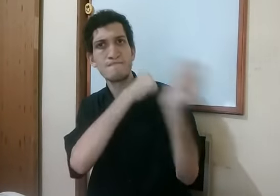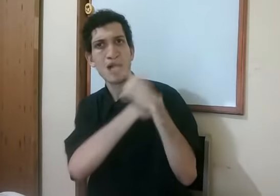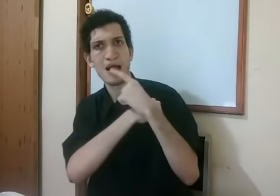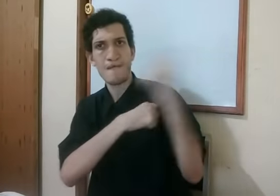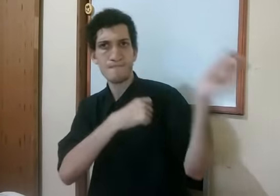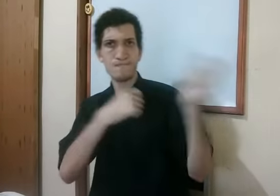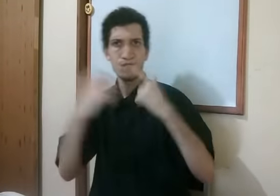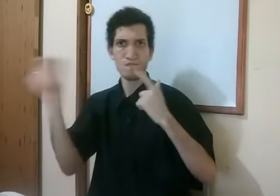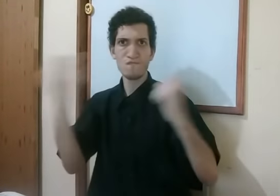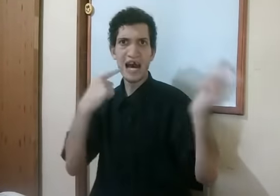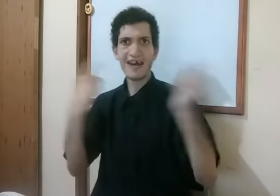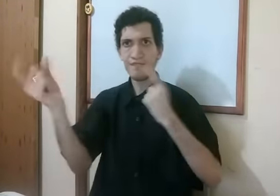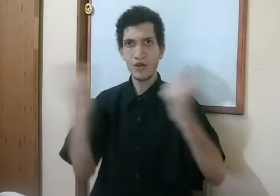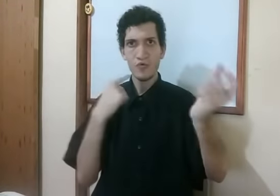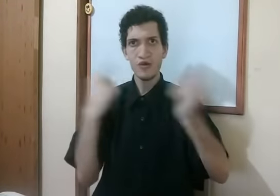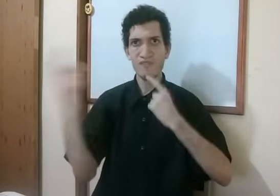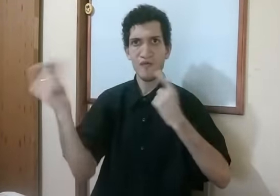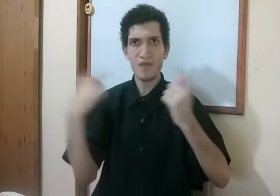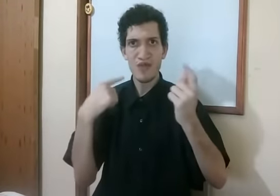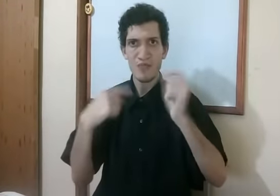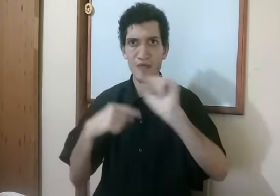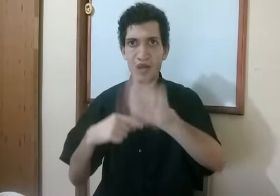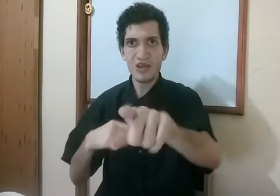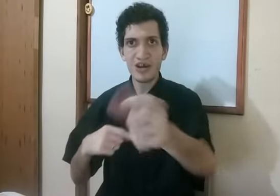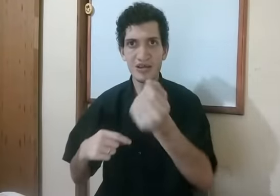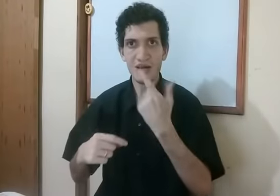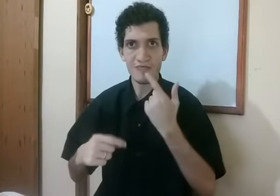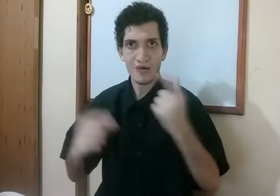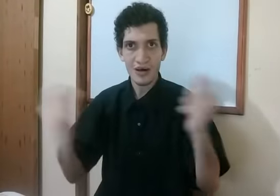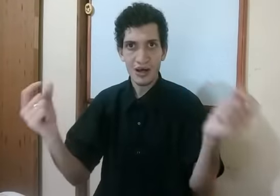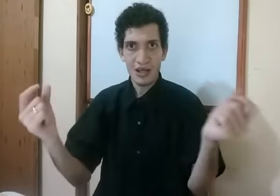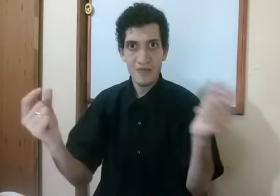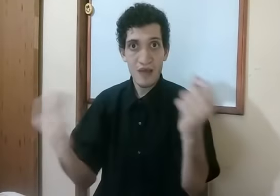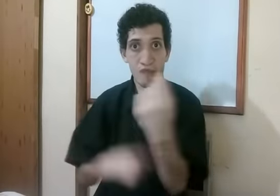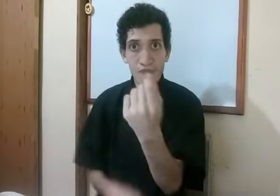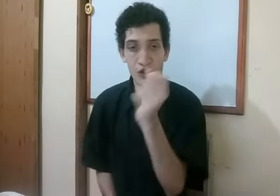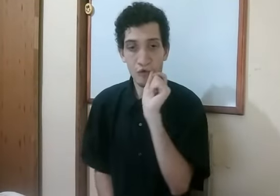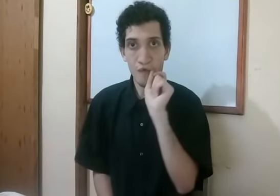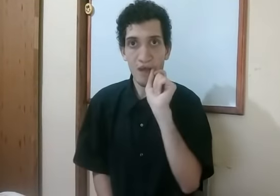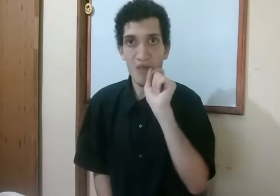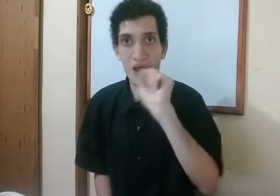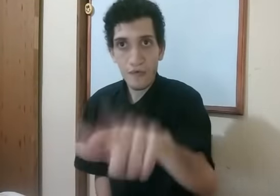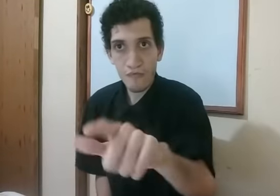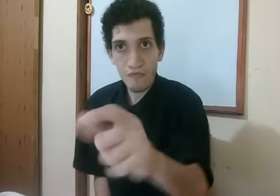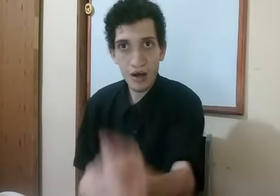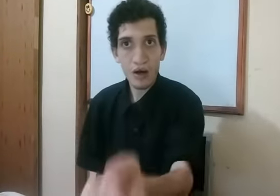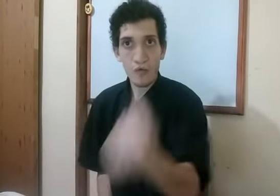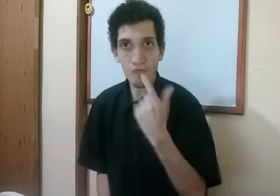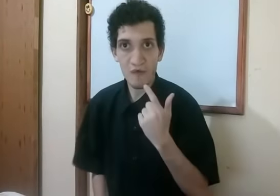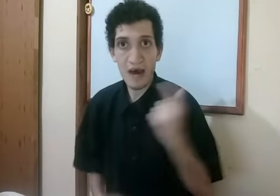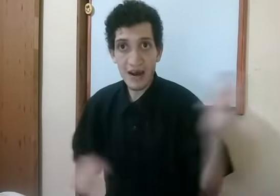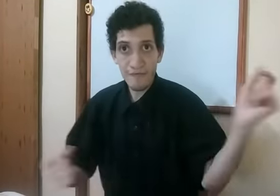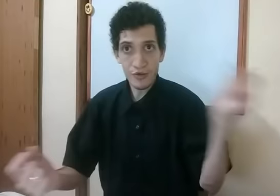ofender. Várias pessoas me ofendendo. Também é direção. Que tem uma pessoa pendendo, várias